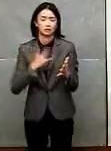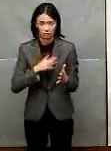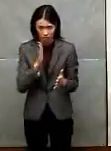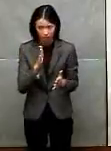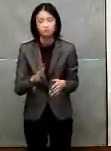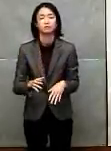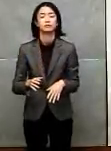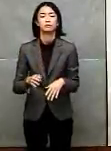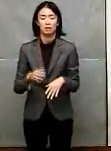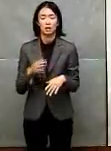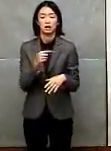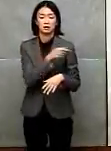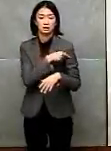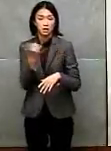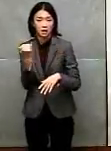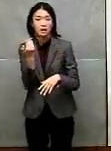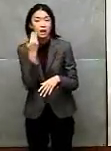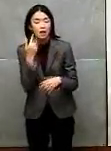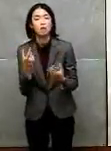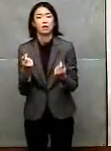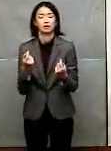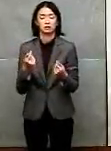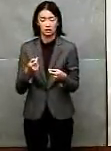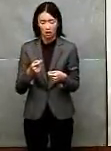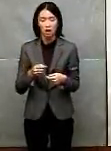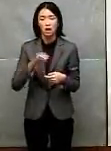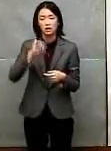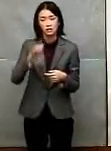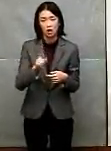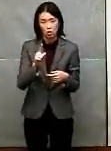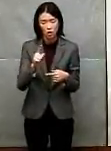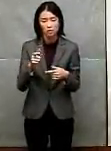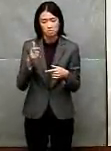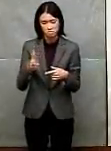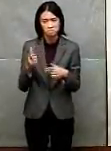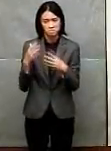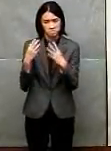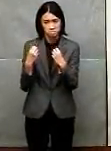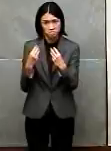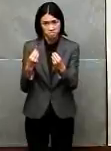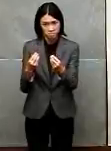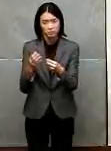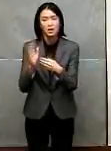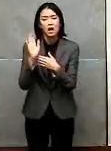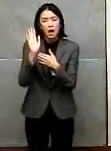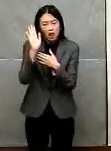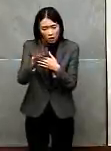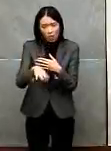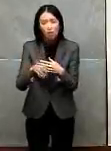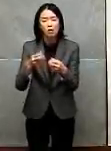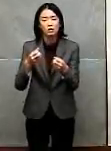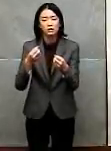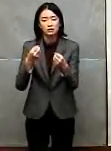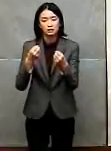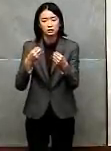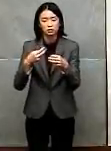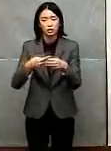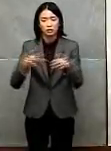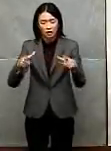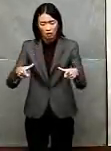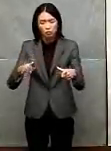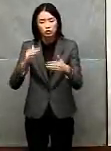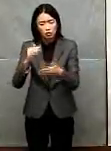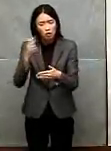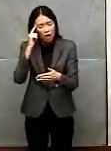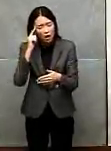そうすると J1 定着があって、その先の話ではないかという基本スタンスは特に変わりはないという理解でよろ